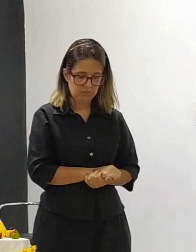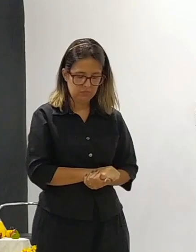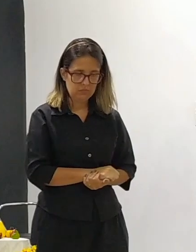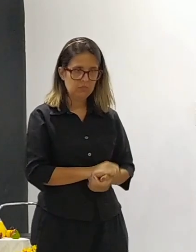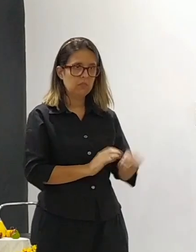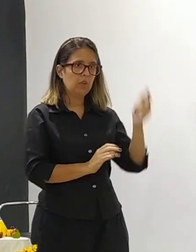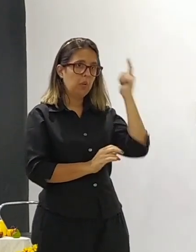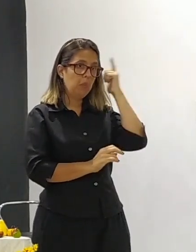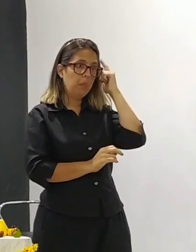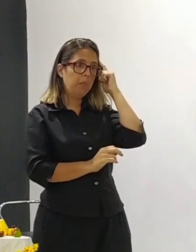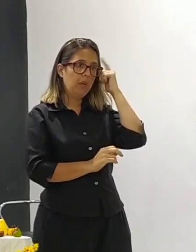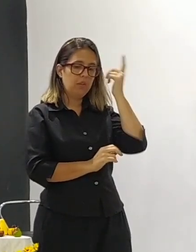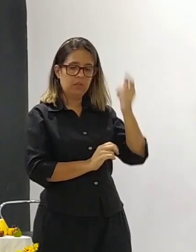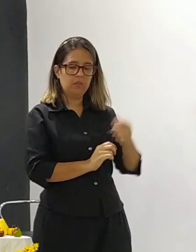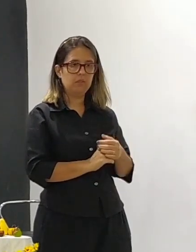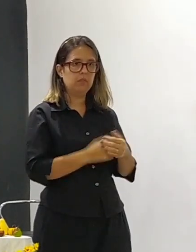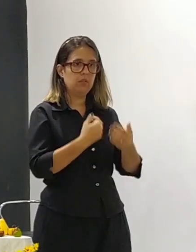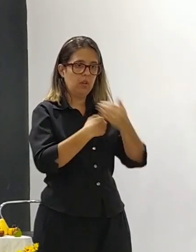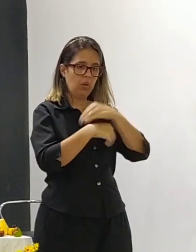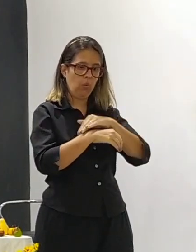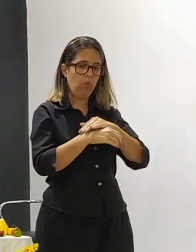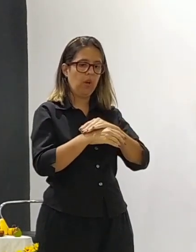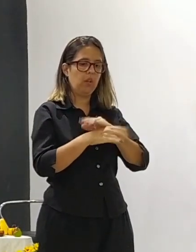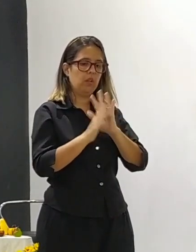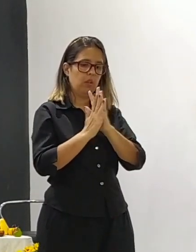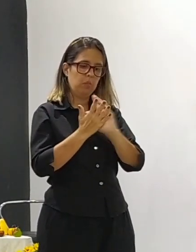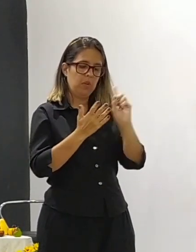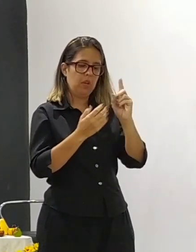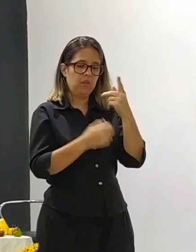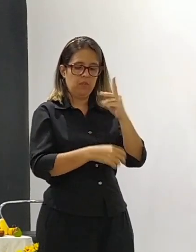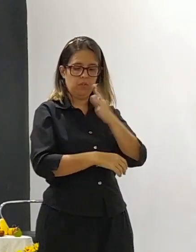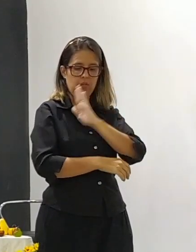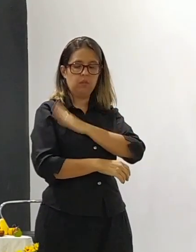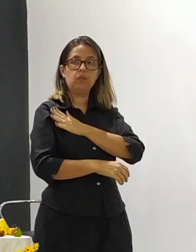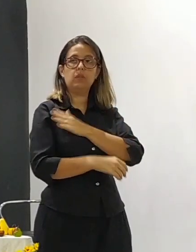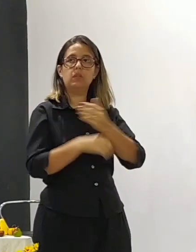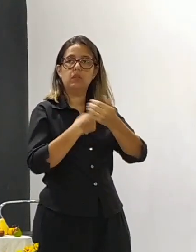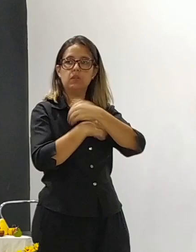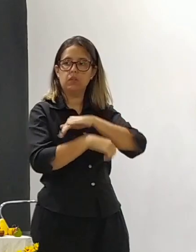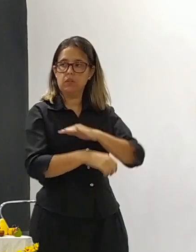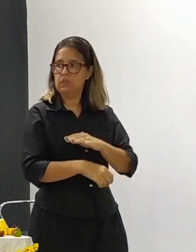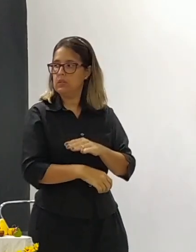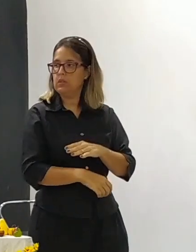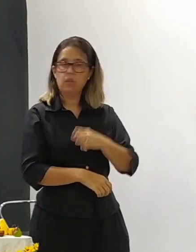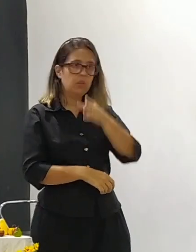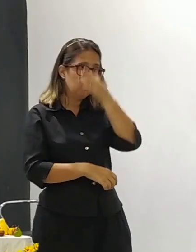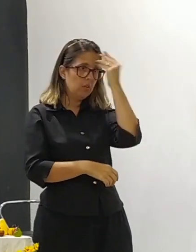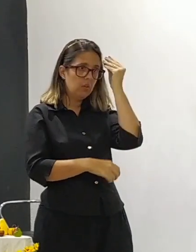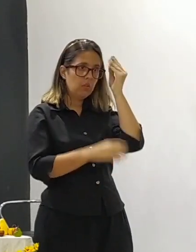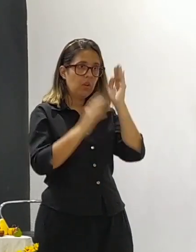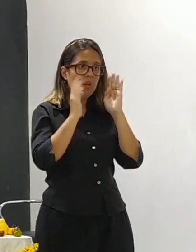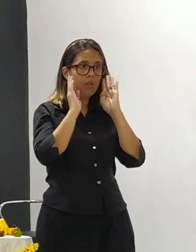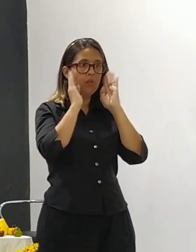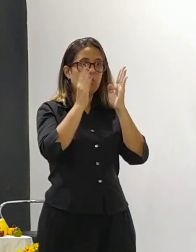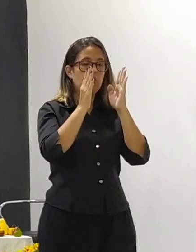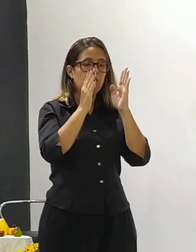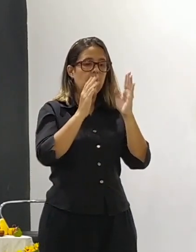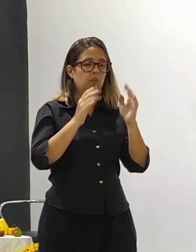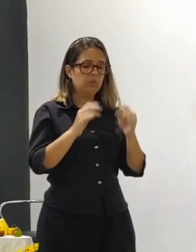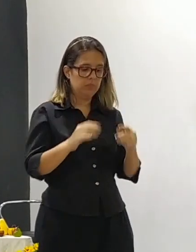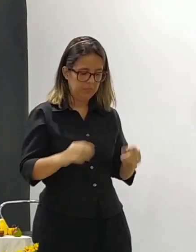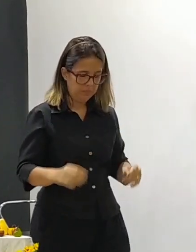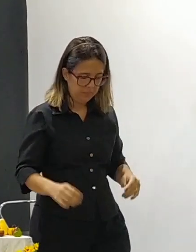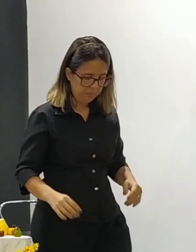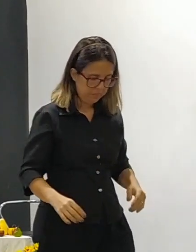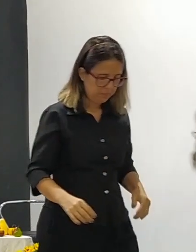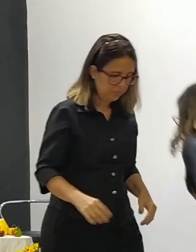Pensa nisso. Guarda essa mensagem no teu coração. Não esquece da visão da sua igreja. Sua